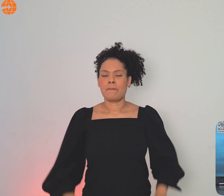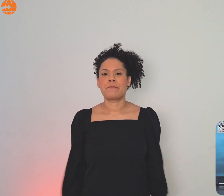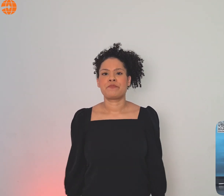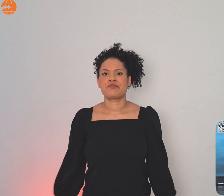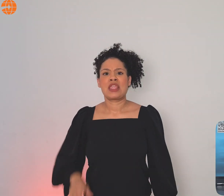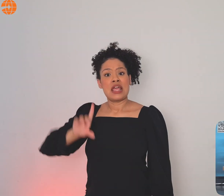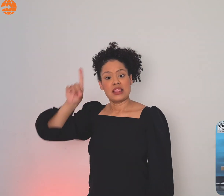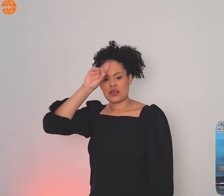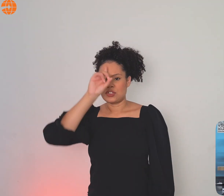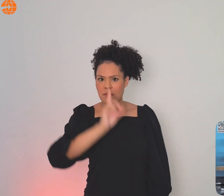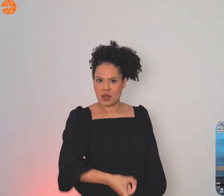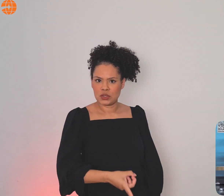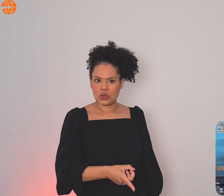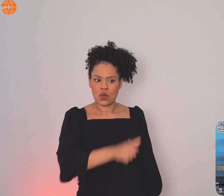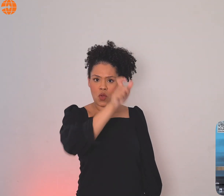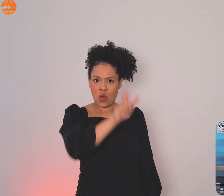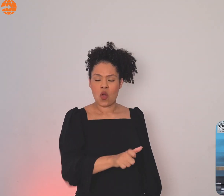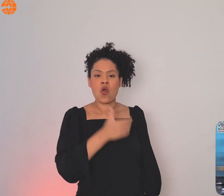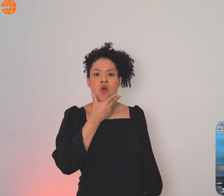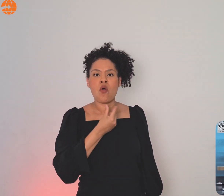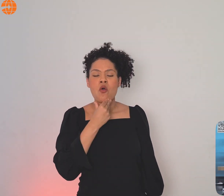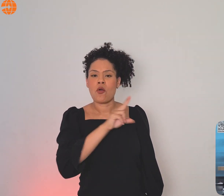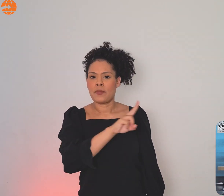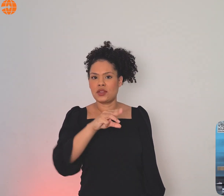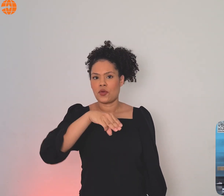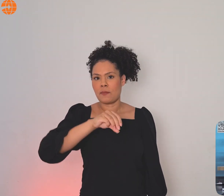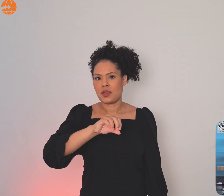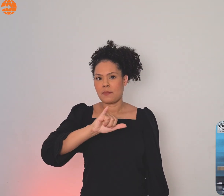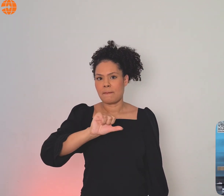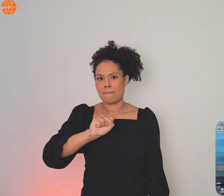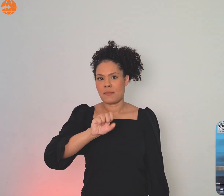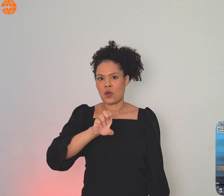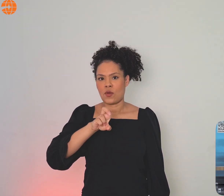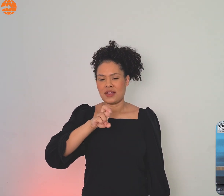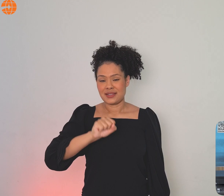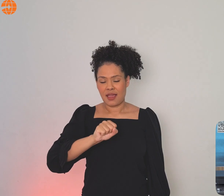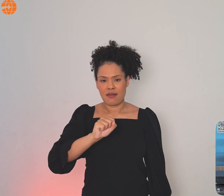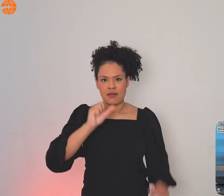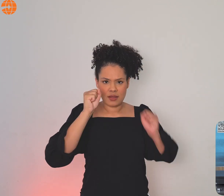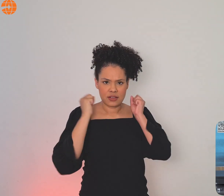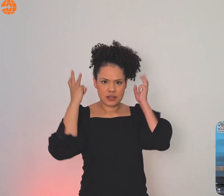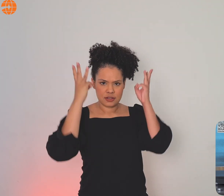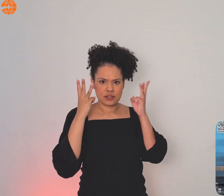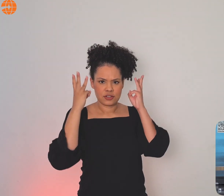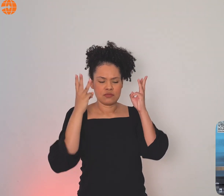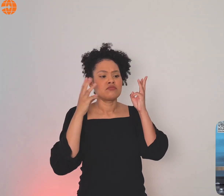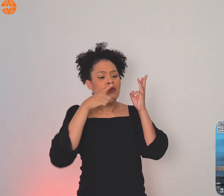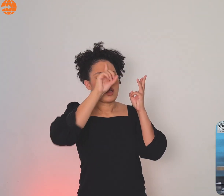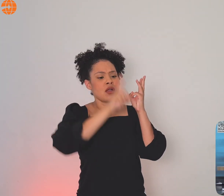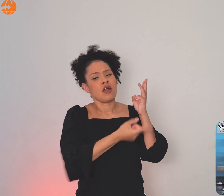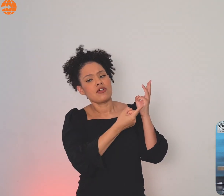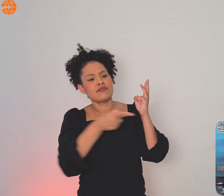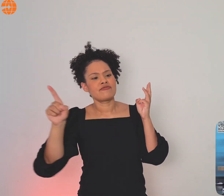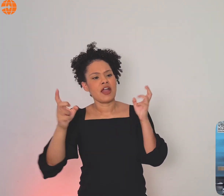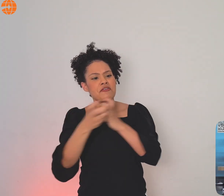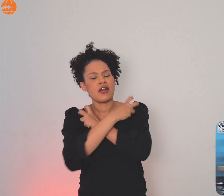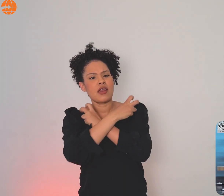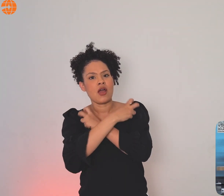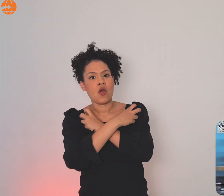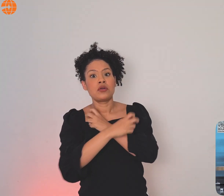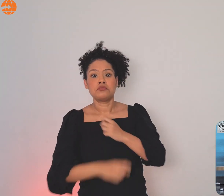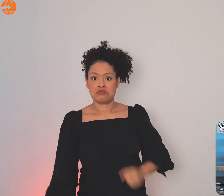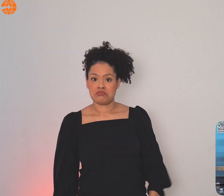Moisés, um senhor de 80 anos, e ele foi ao Egito, e falou para o faraó: faraó, vou te dar um toque, numa